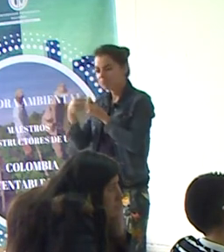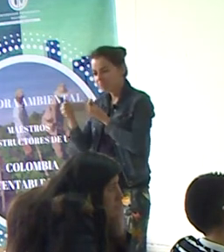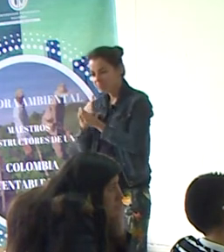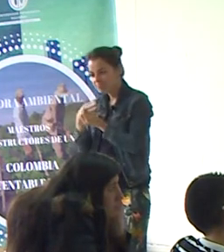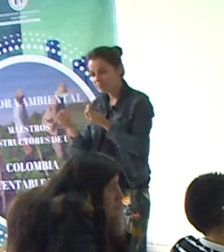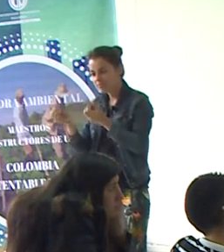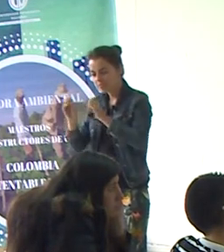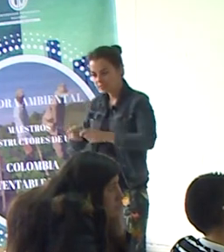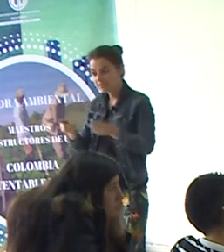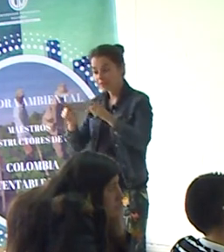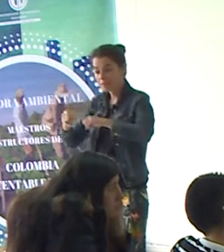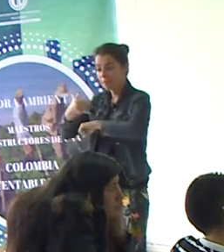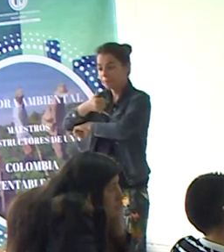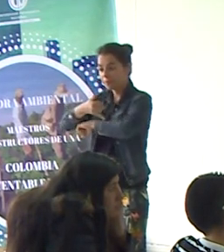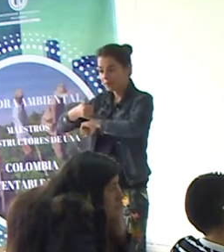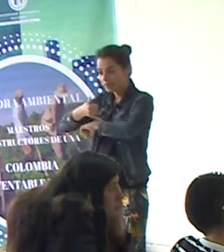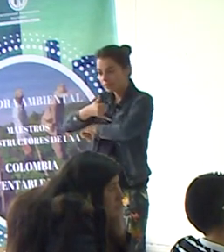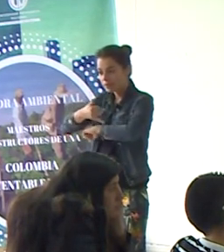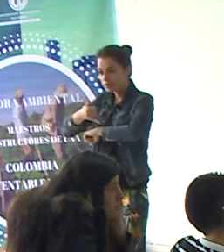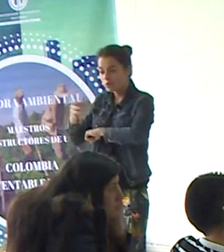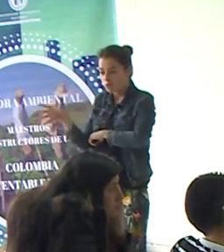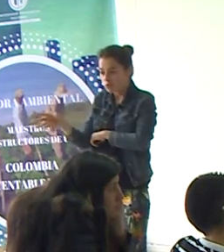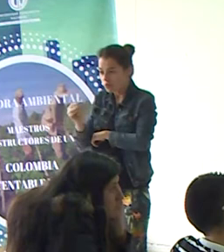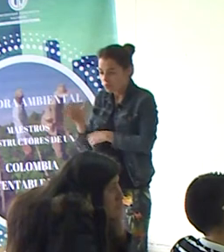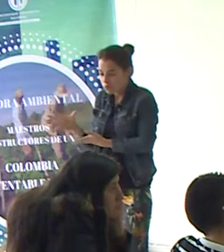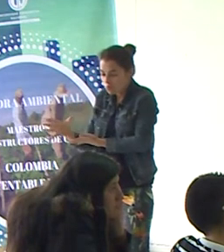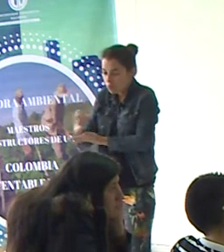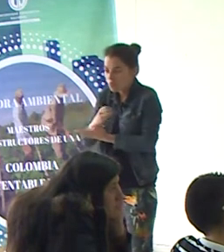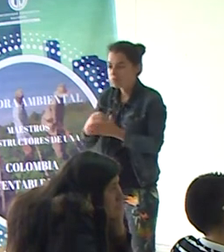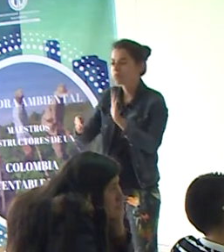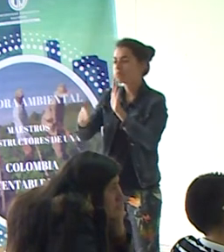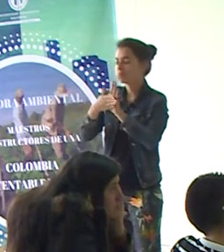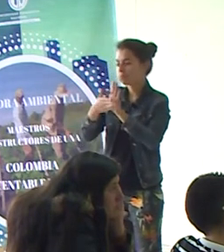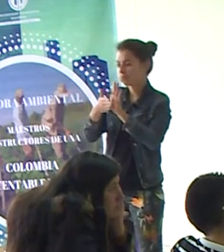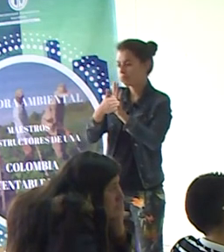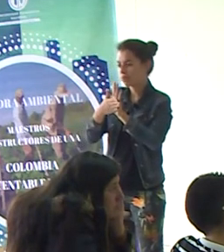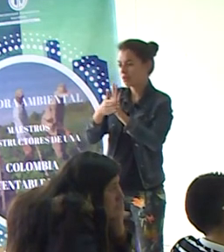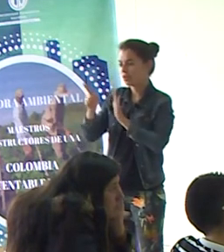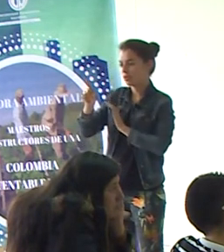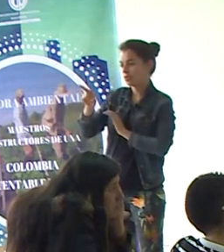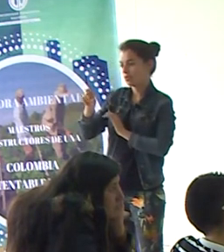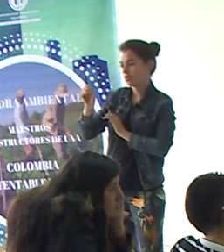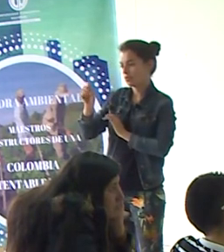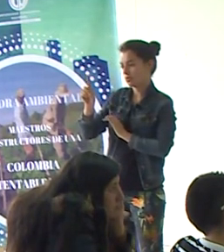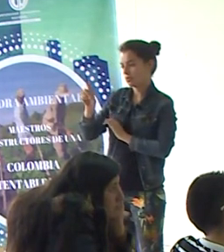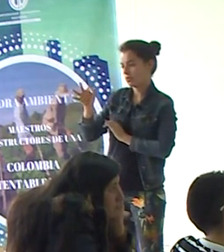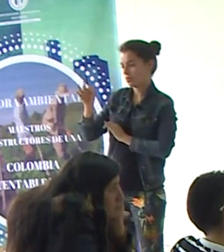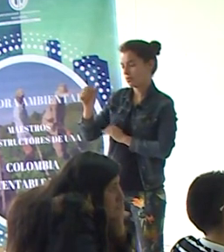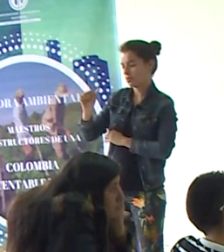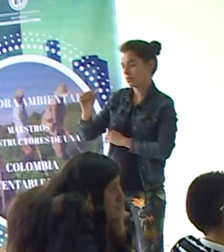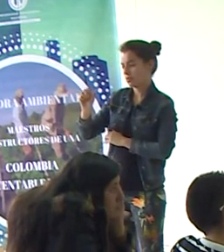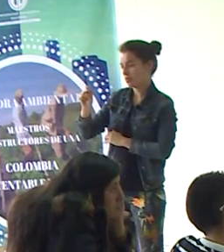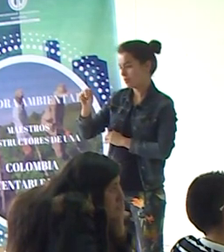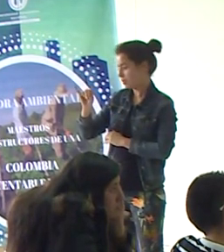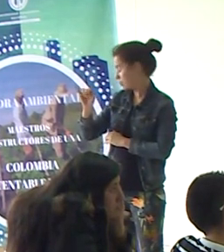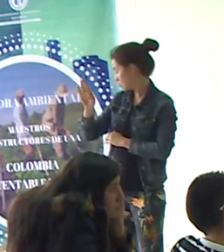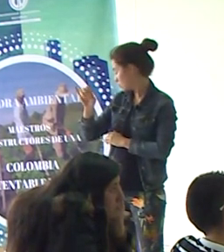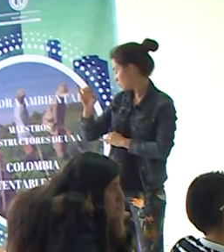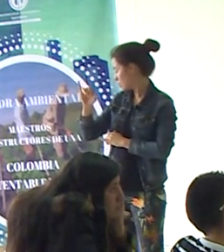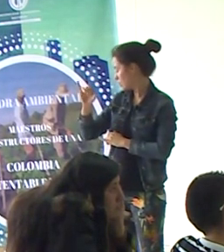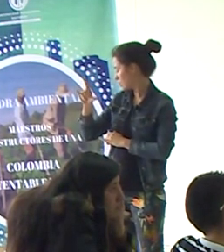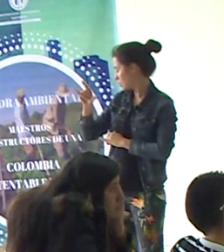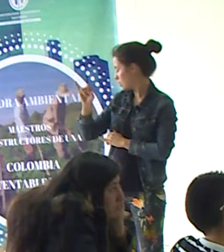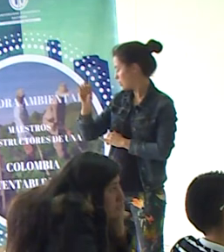y todo eso da una cuenta de sustentabilidad ambiental que sería la que a nosotros nos